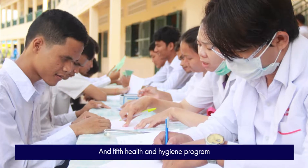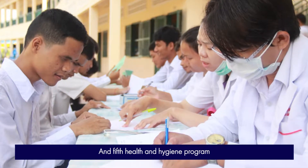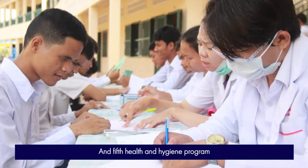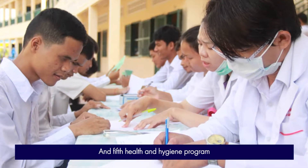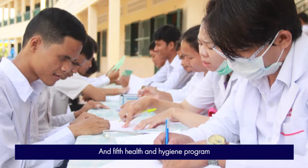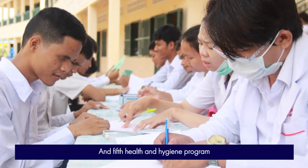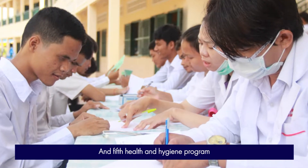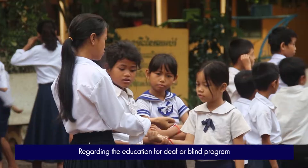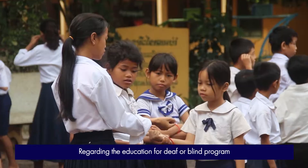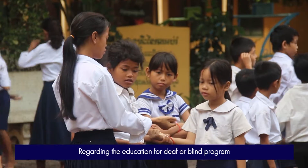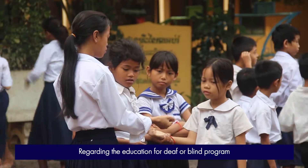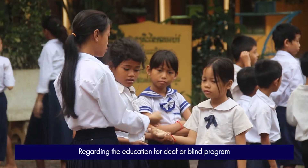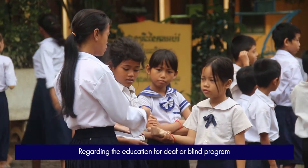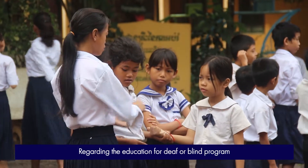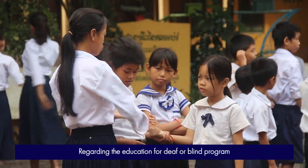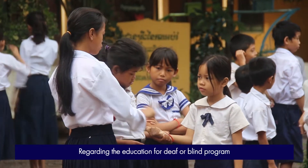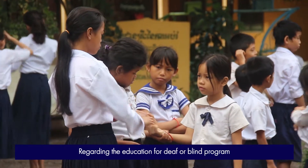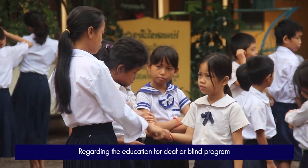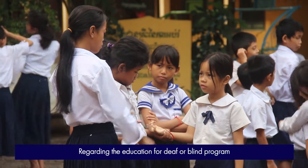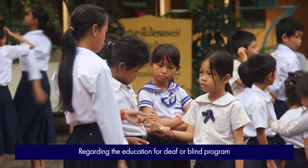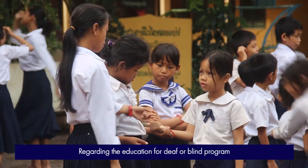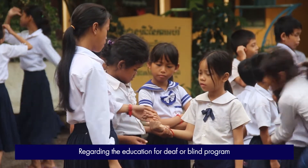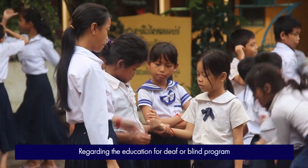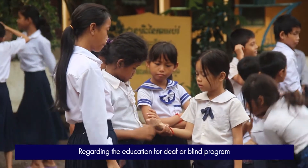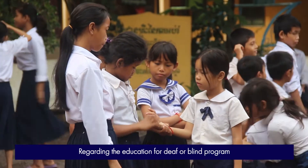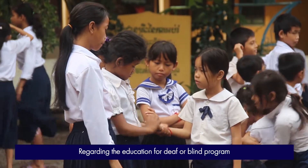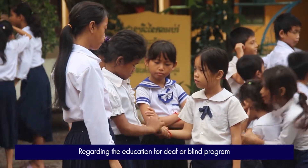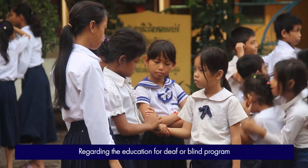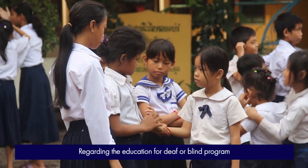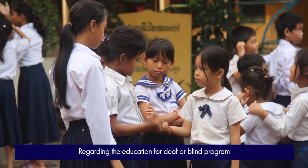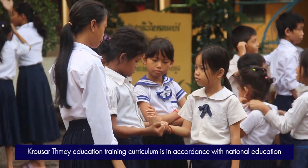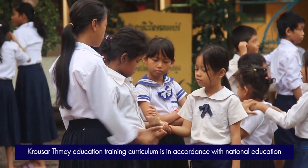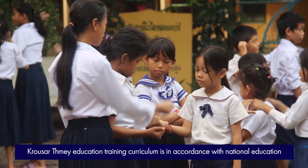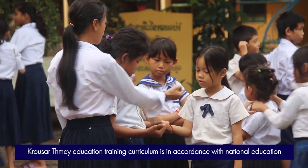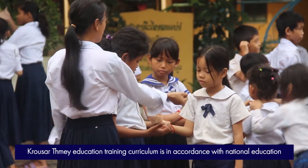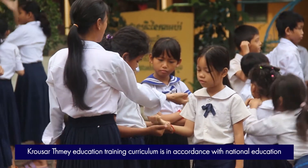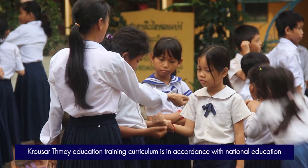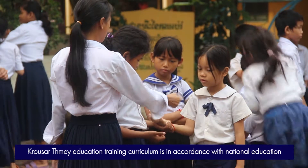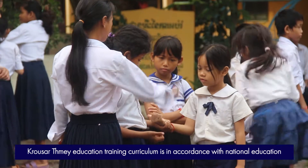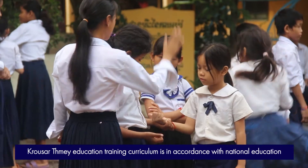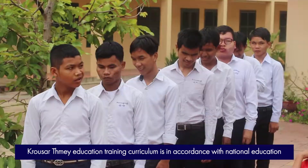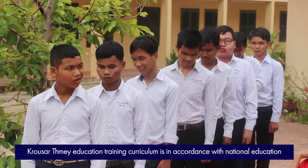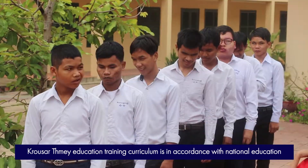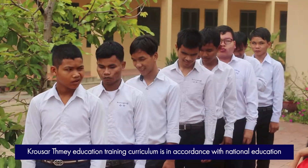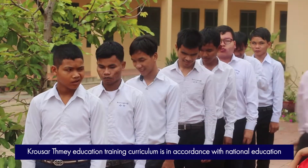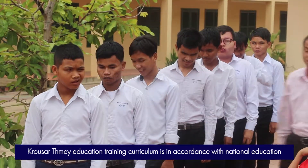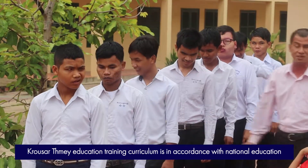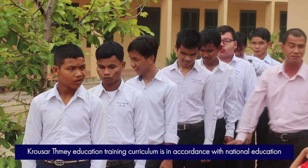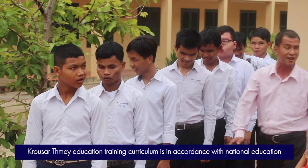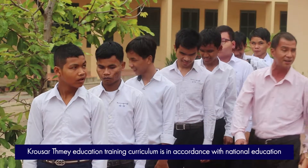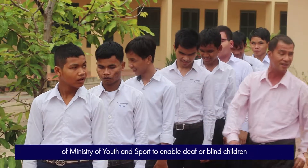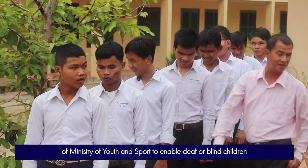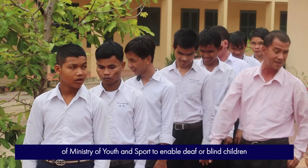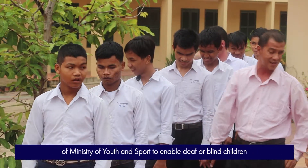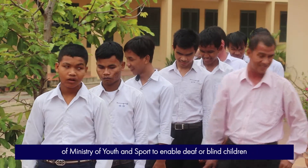ម្មវិធីសិក្សាអប់រំសម្រាប់កុមារពិការភ្នែកនិងកុមារកោថ្លង់របស់អង្គការគ្រួសារថ្មីស្របទៅតាមកម្មវិធីអ